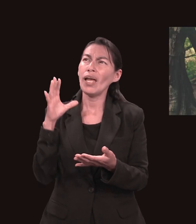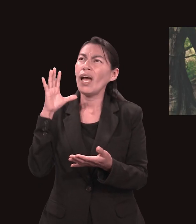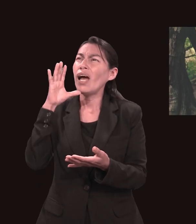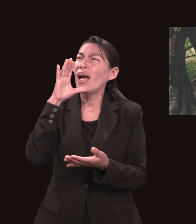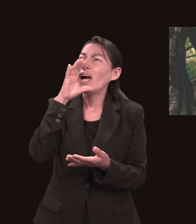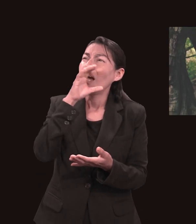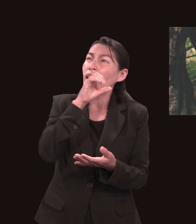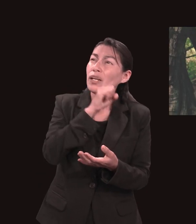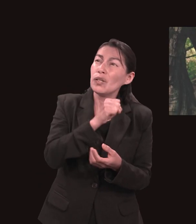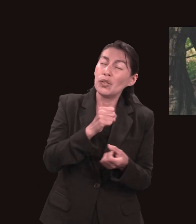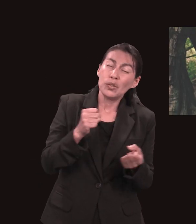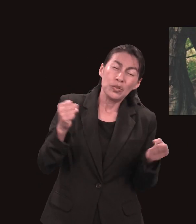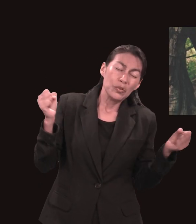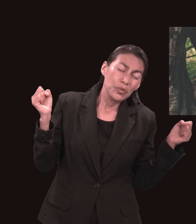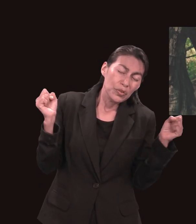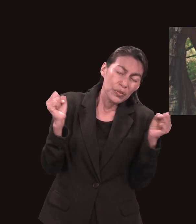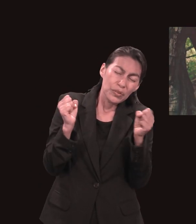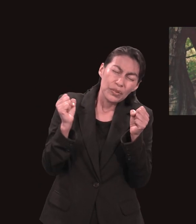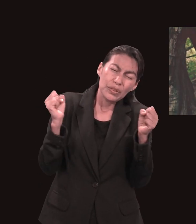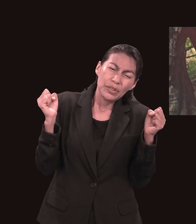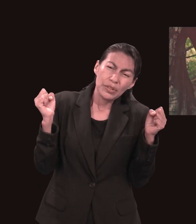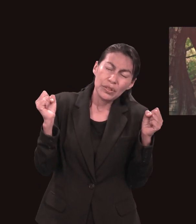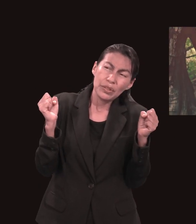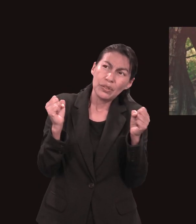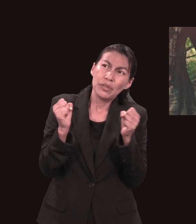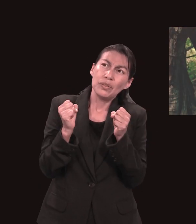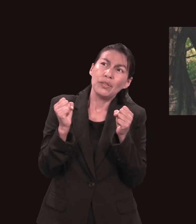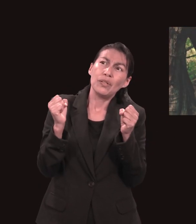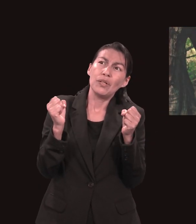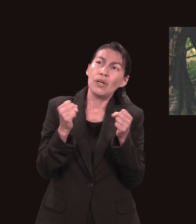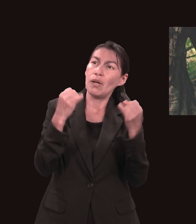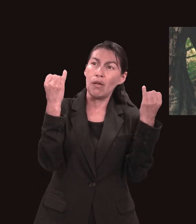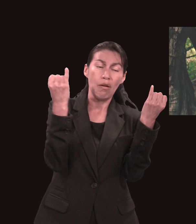Todo tiene su tiempo tiempo